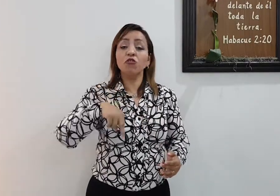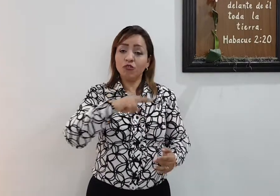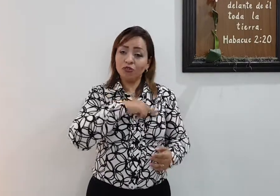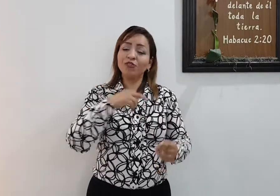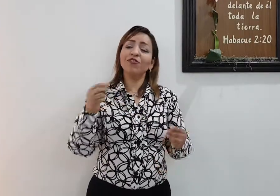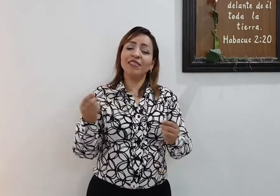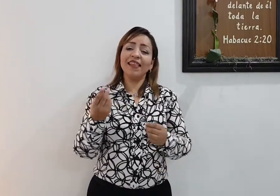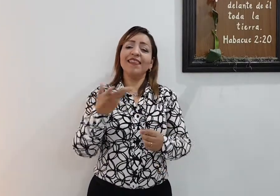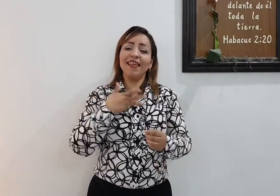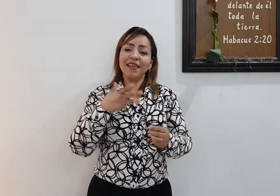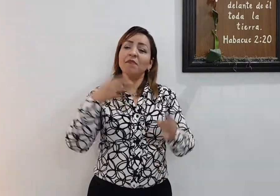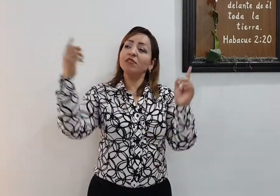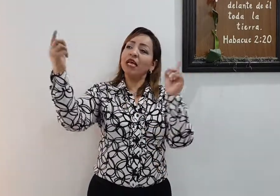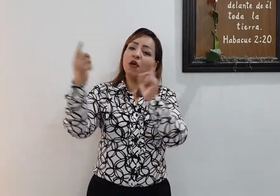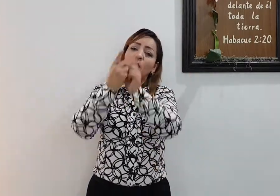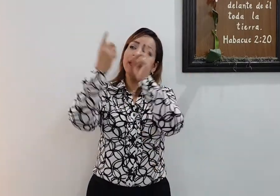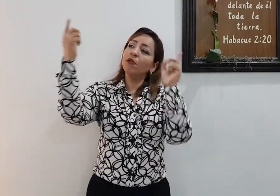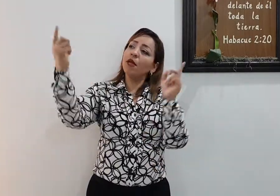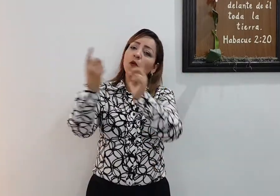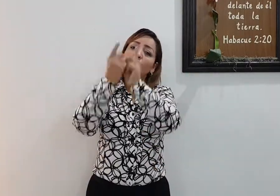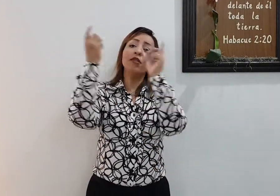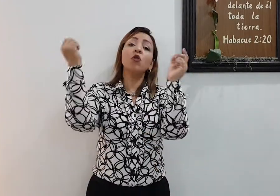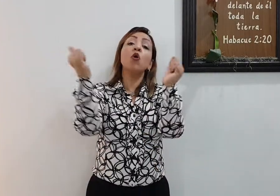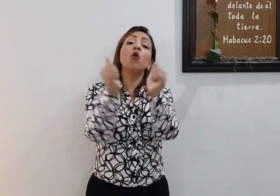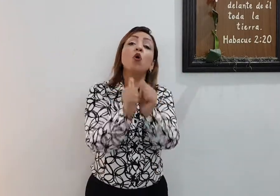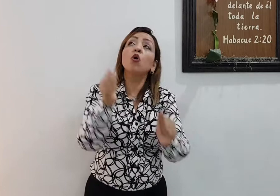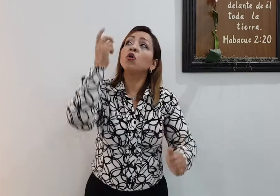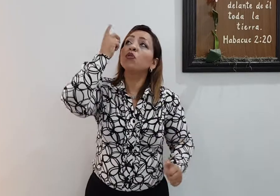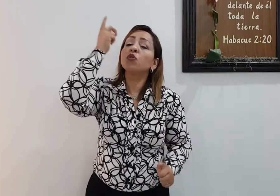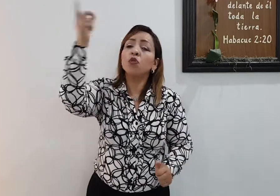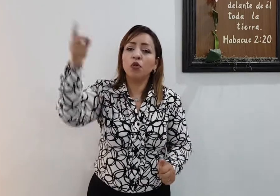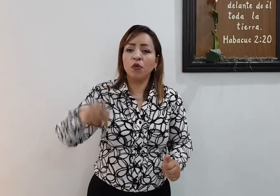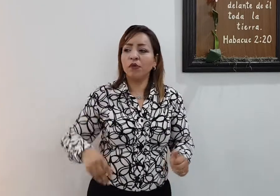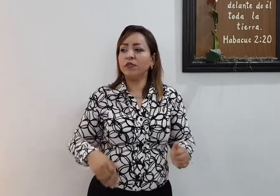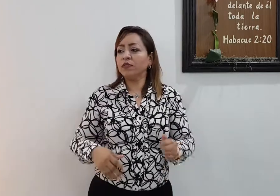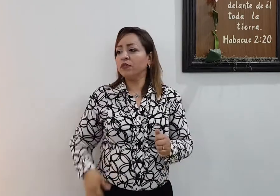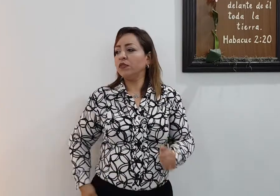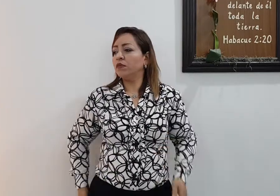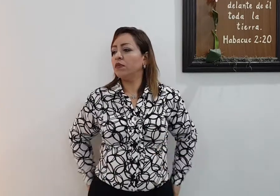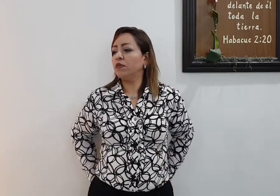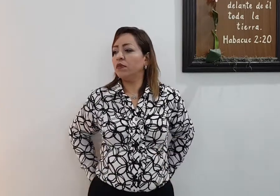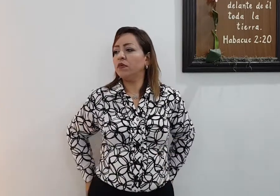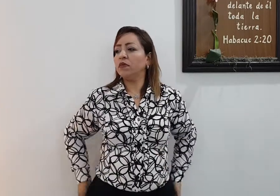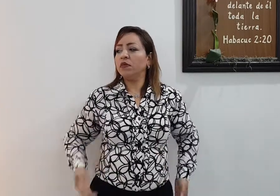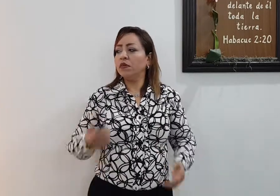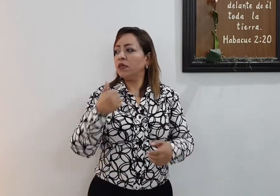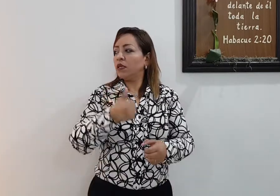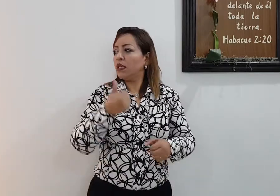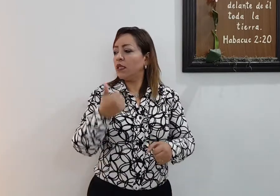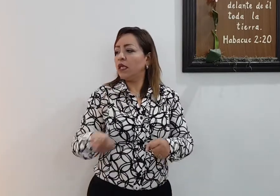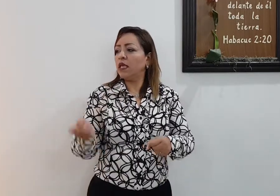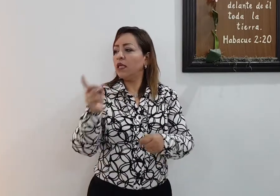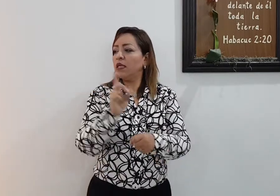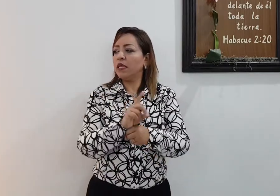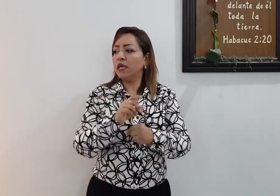sentiríamos si nuestros hijos no nos buscaran cada día? Si no los viéramos. Si nos dicen, nada más una vez al mes, papá, te voy a